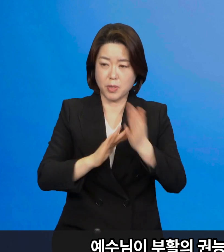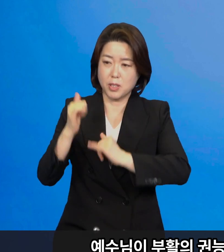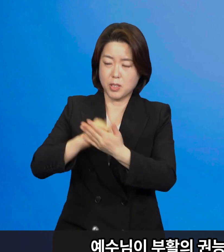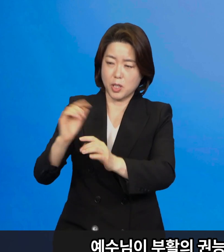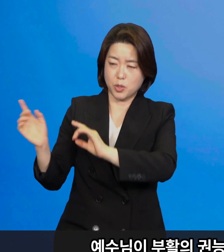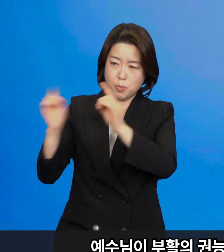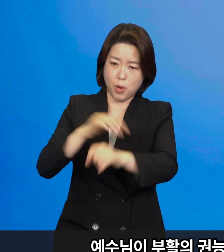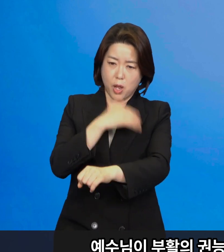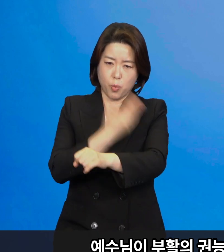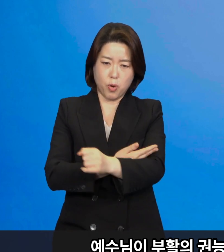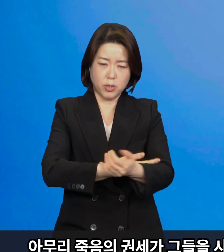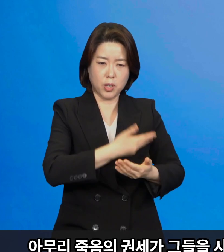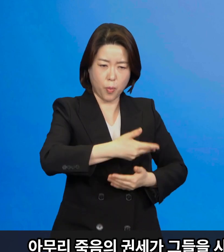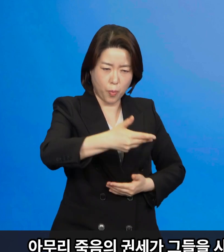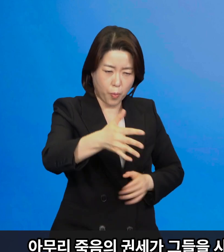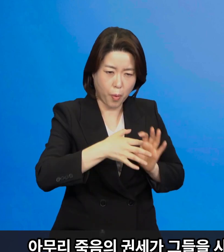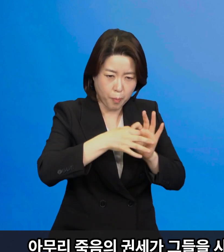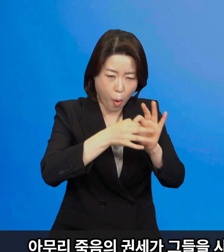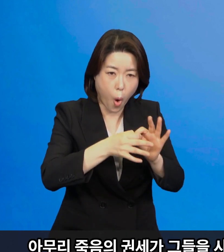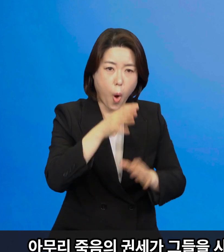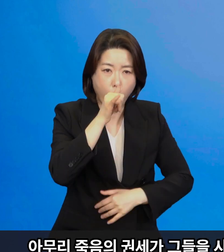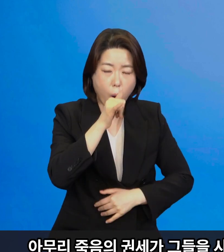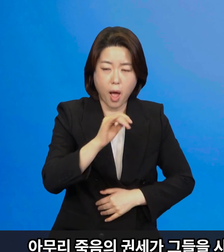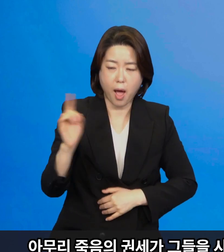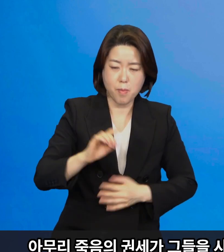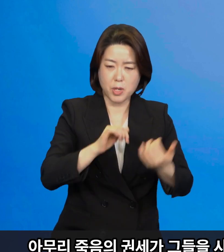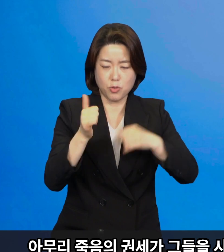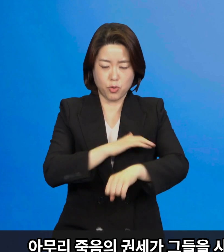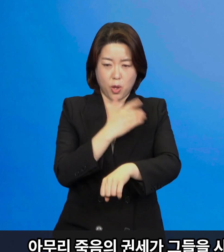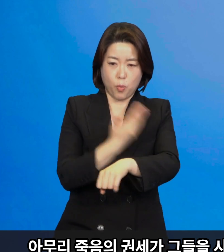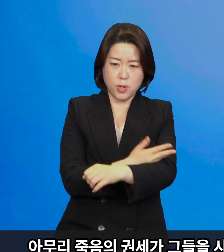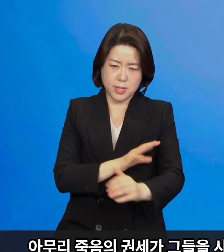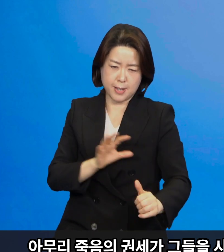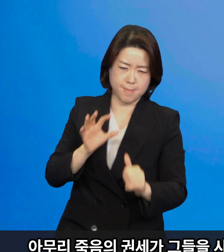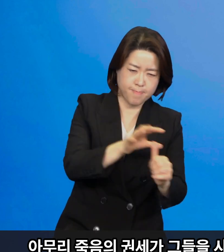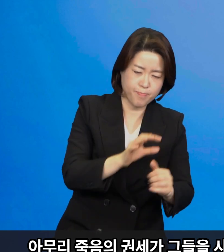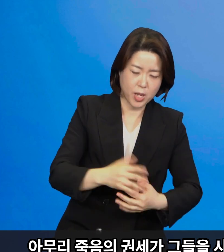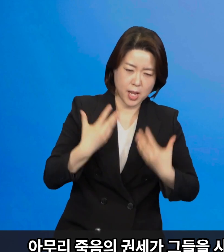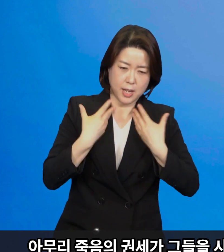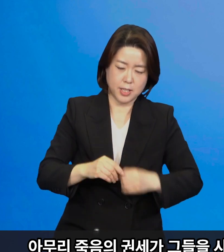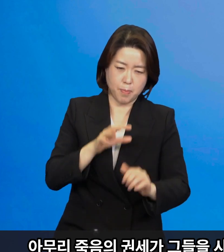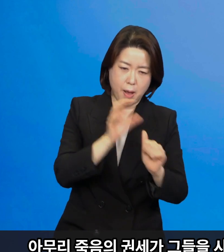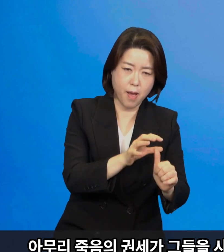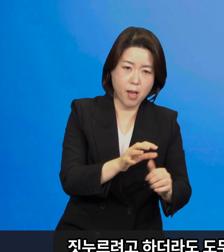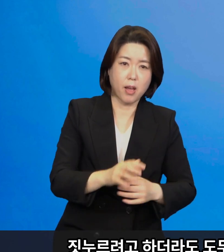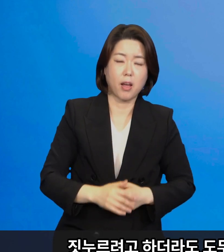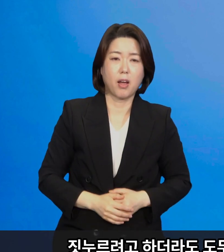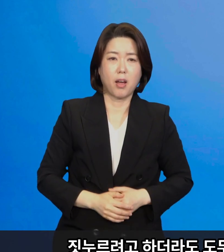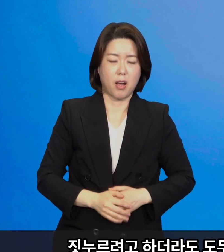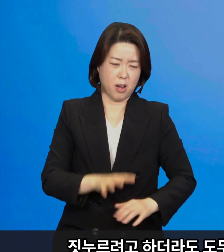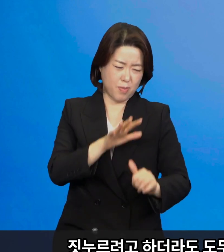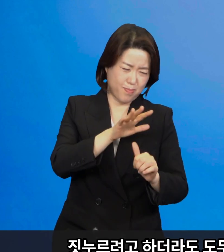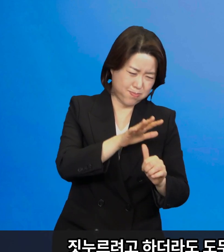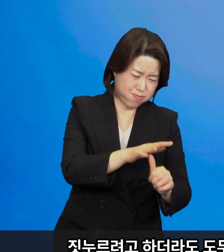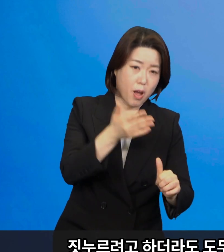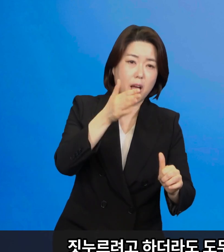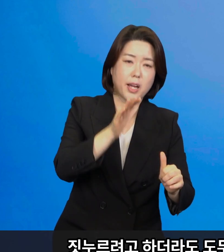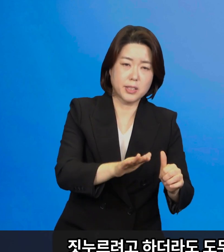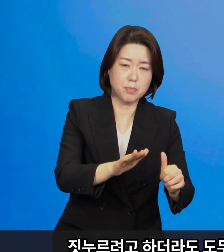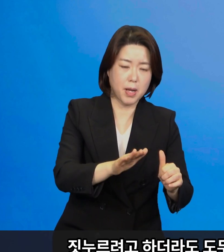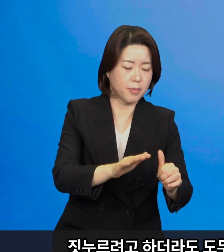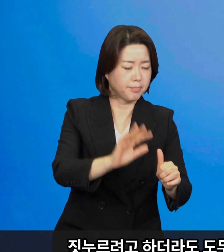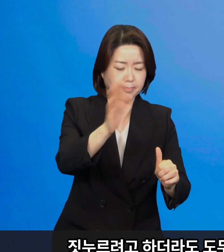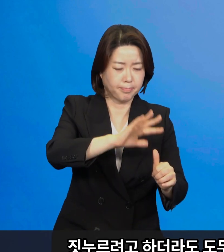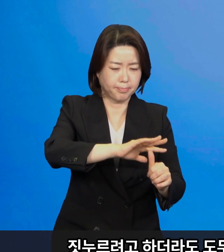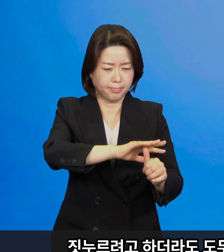권능이 흘러가고 있기 때문에 아무리 죽음의 권세가 그들을 사로잡고 그들을 절망과 낙심 가운데 짓누르려 하더라도